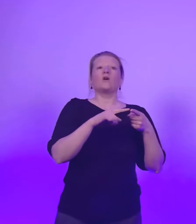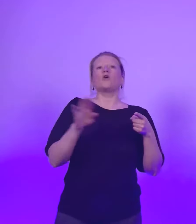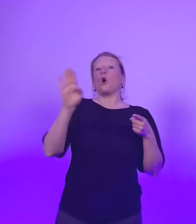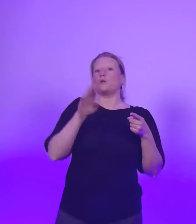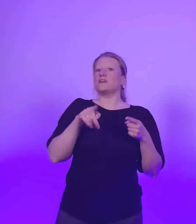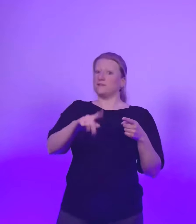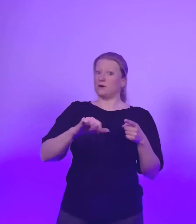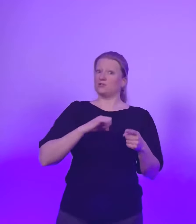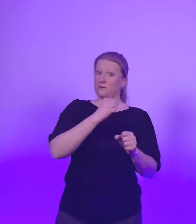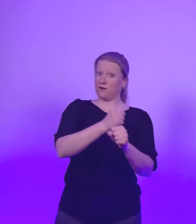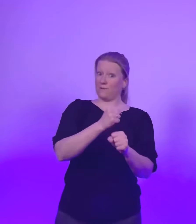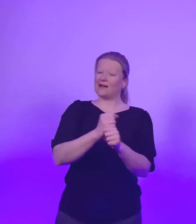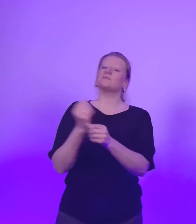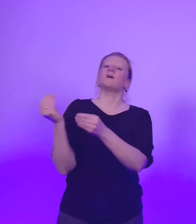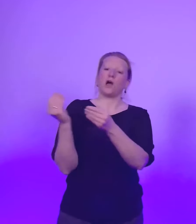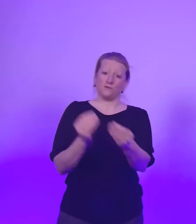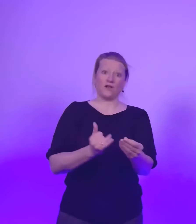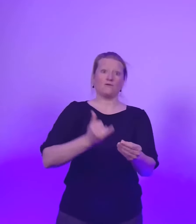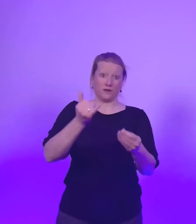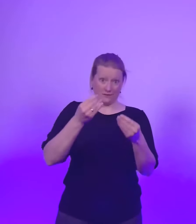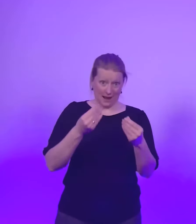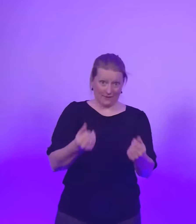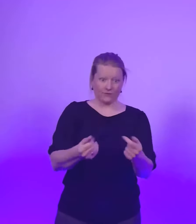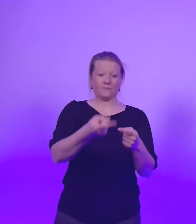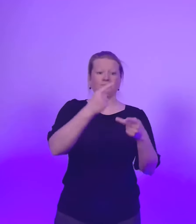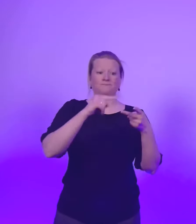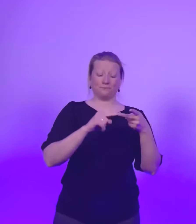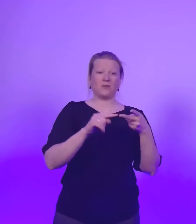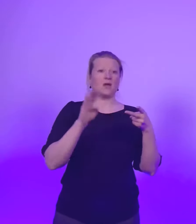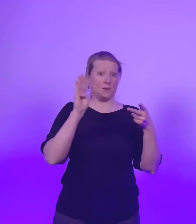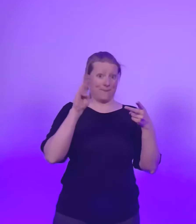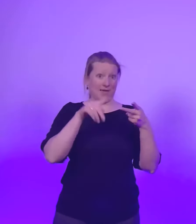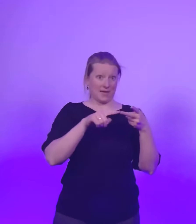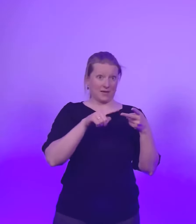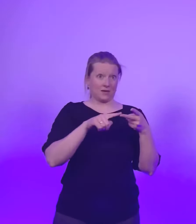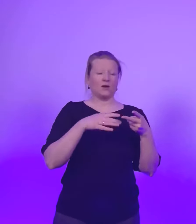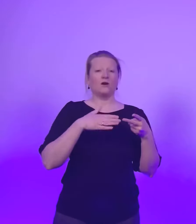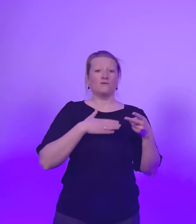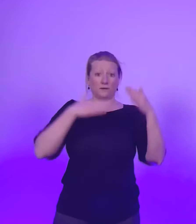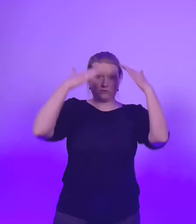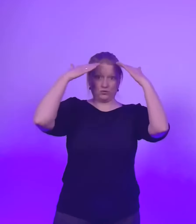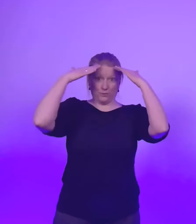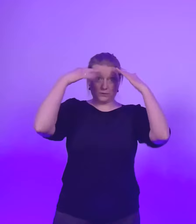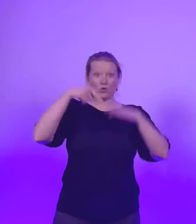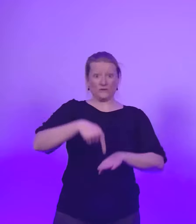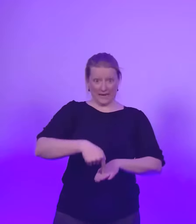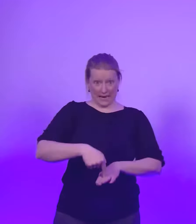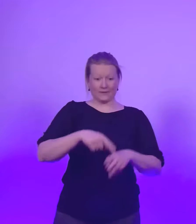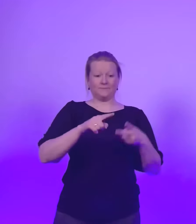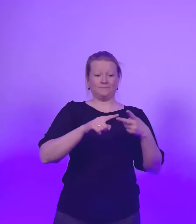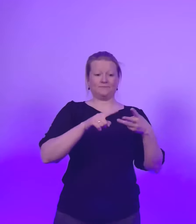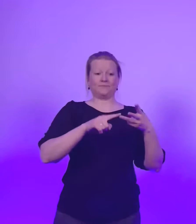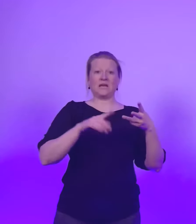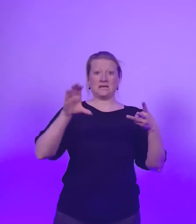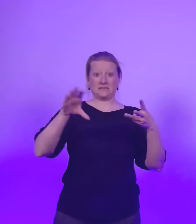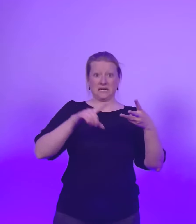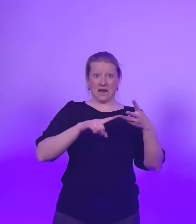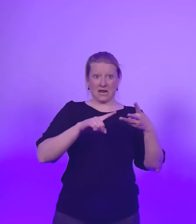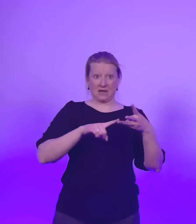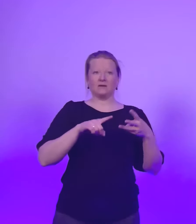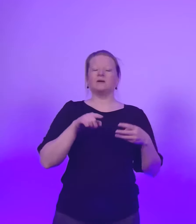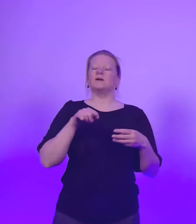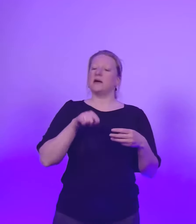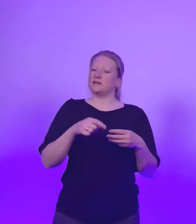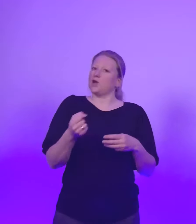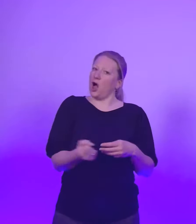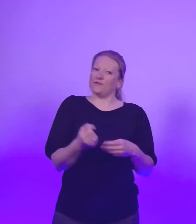gemaakt, gaf jou veel talent. Mm-hmm. B. Van top tot teen. C. Er is altijd